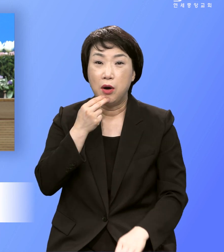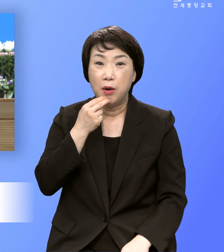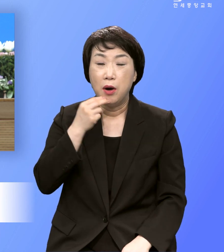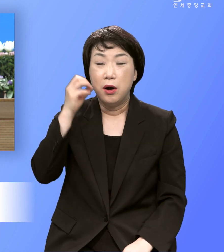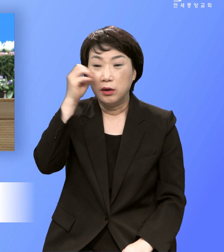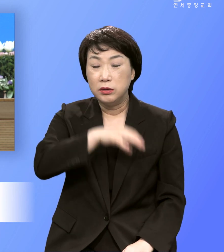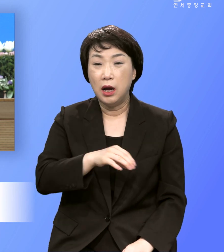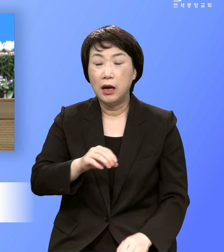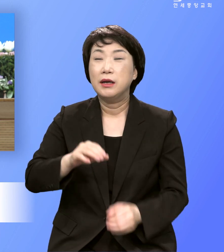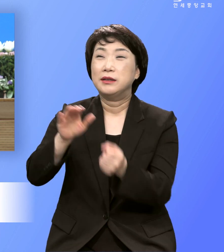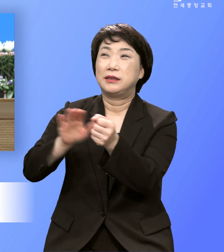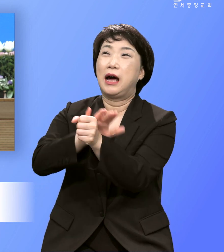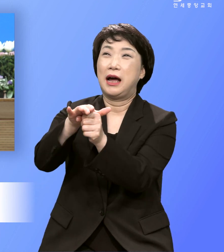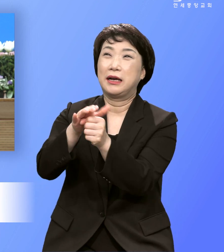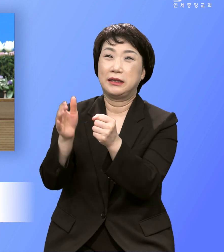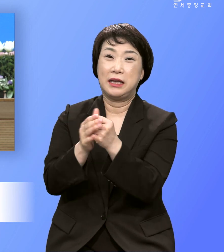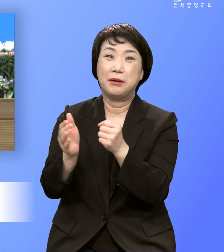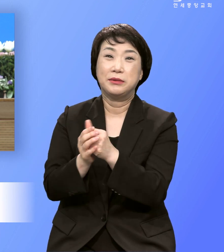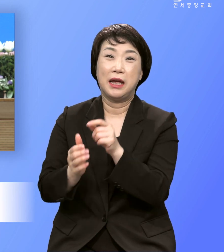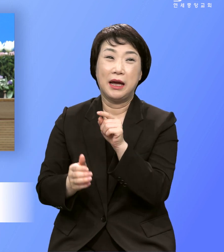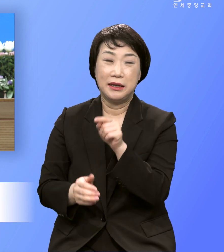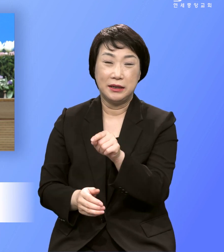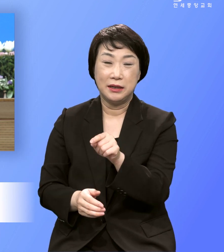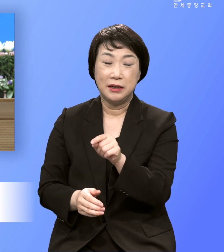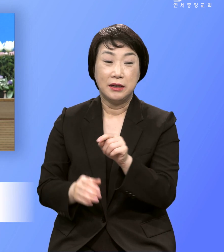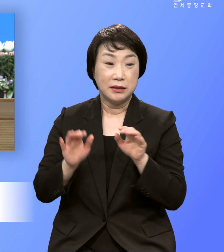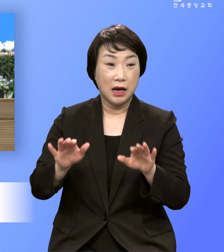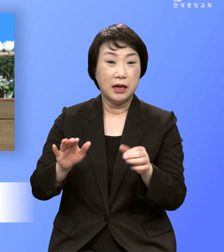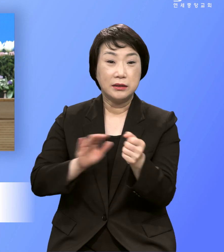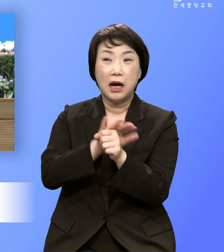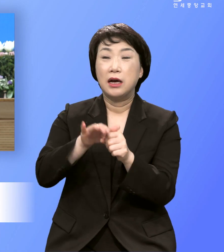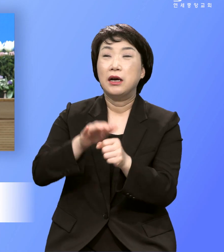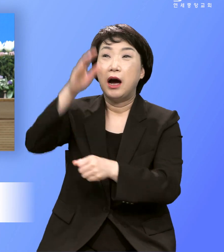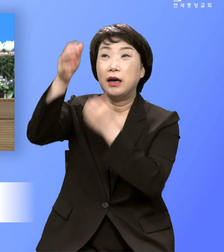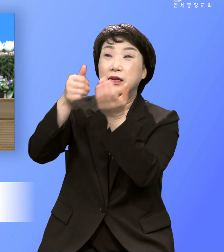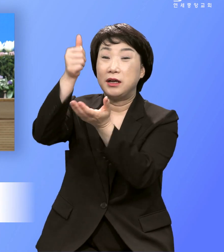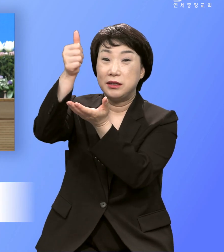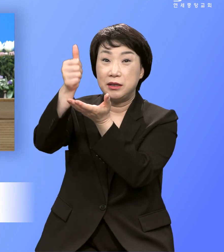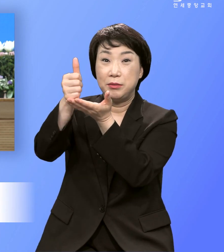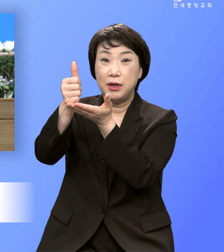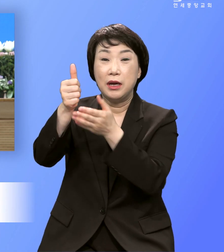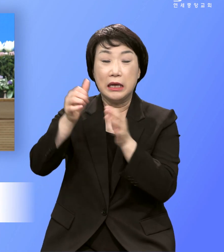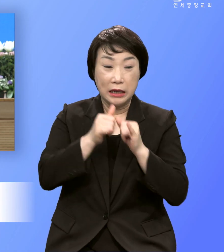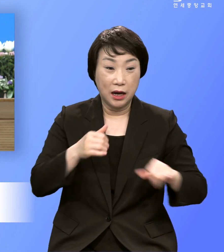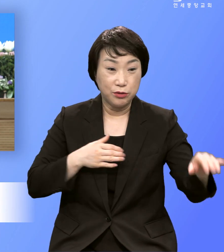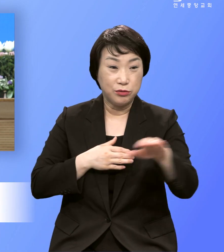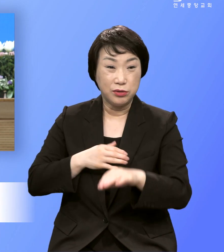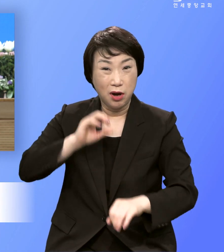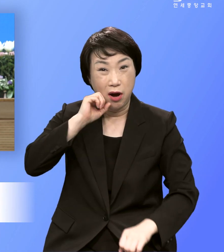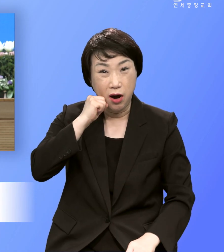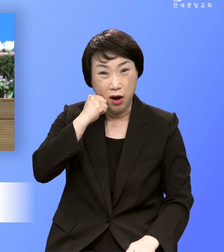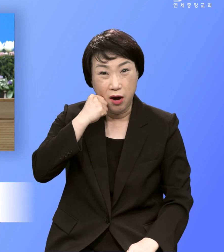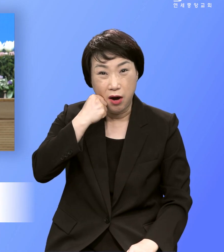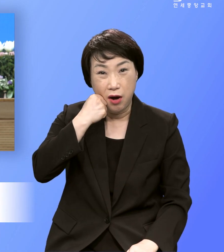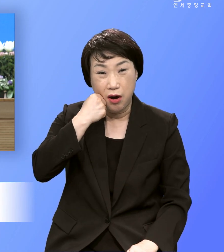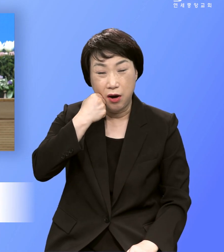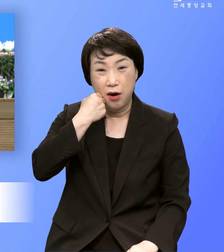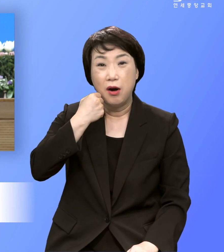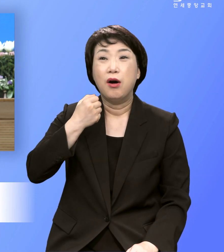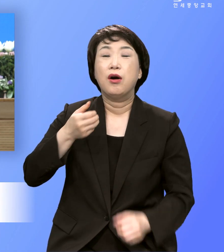그냥 사랑이신데 왜 사랑하는 하나님이 인간을 힘들게